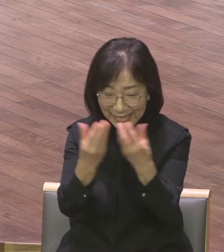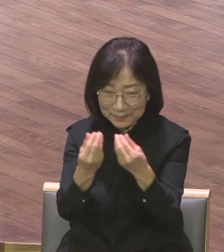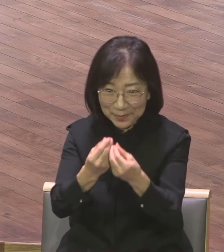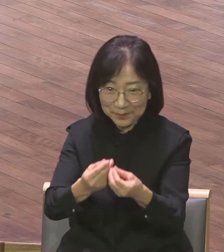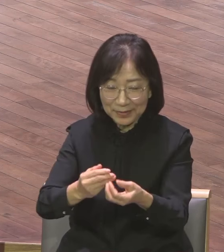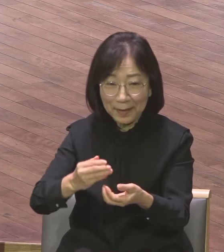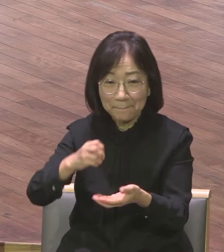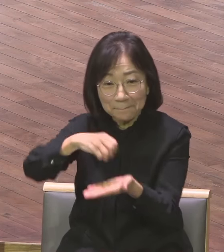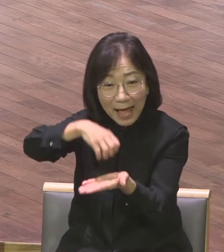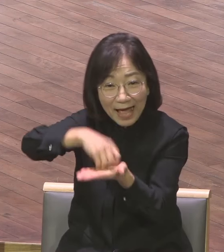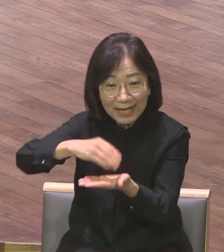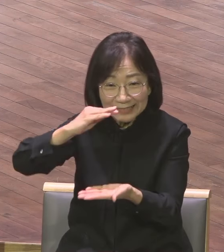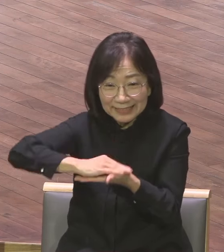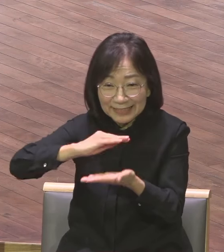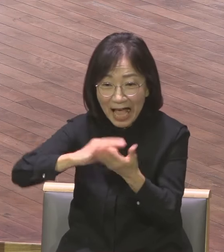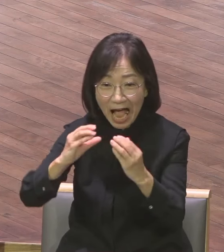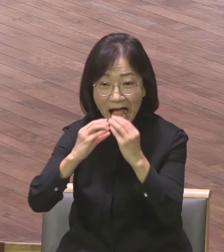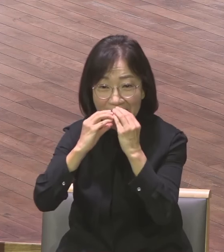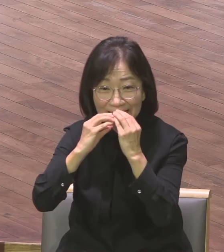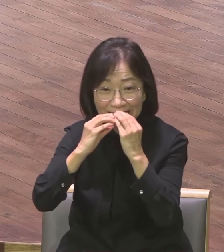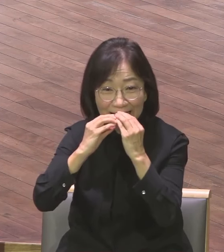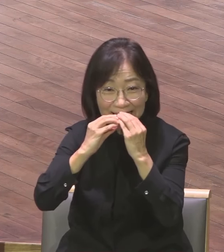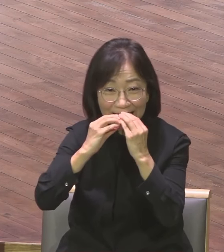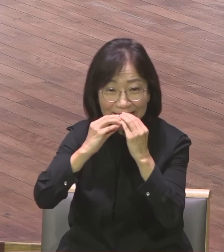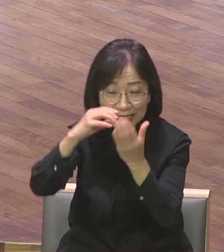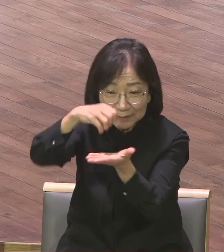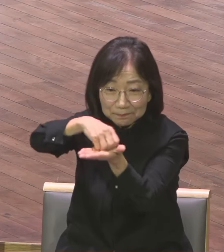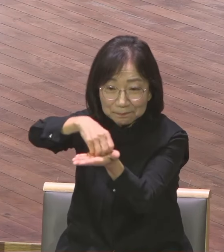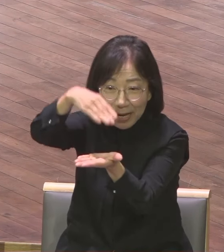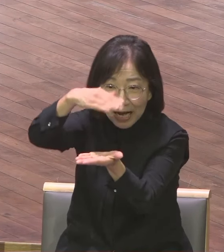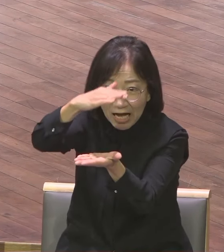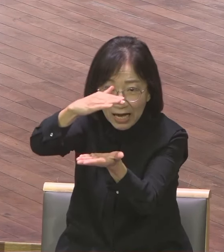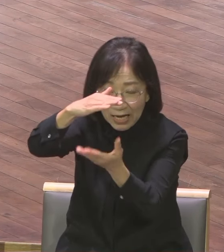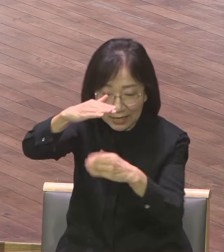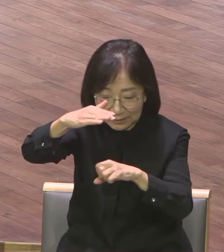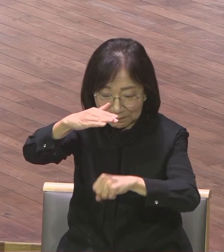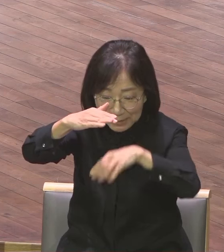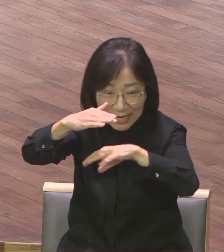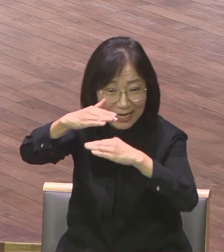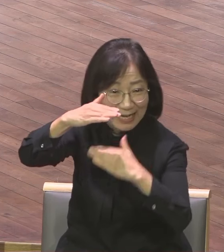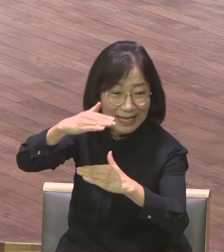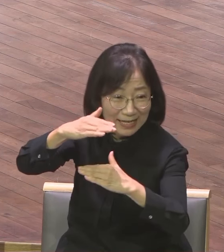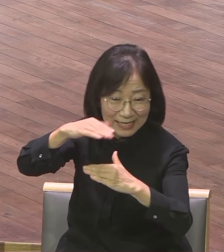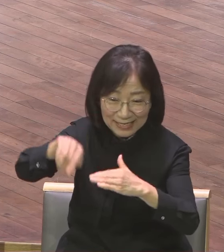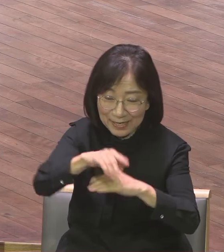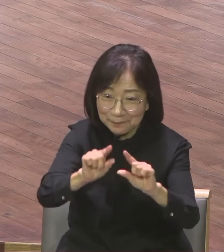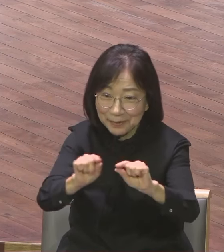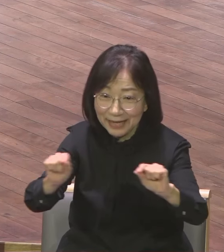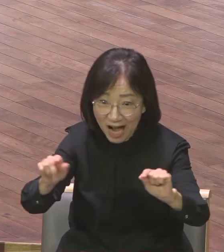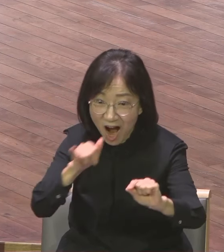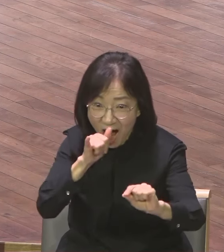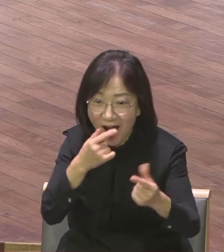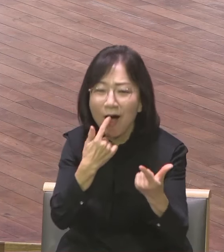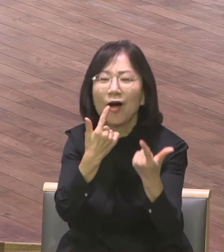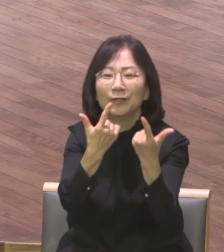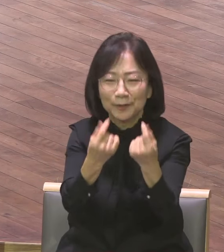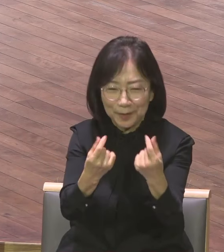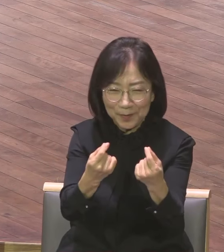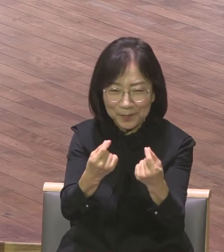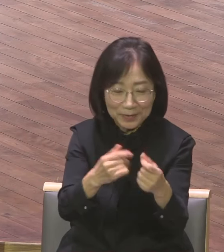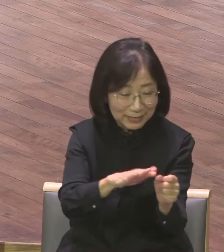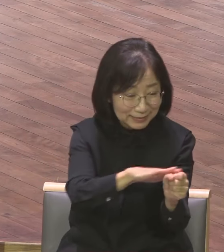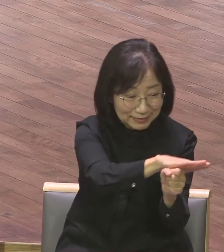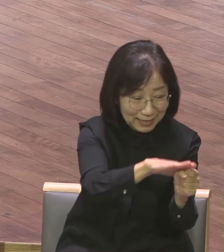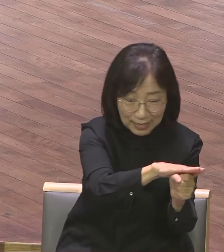구조로 되어 있어요. 그러니까 사랑과 사랑 사이에 뭐요? 사랑과 하나님의 사랑과 사랑 사이에 절대 진리가